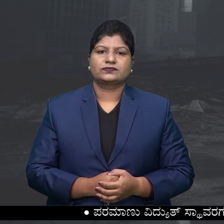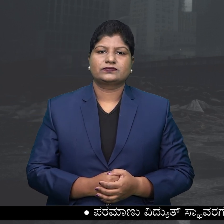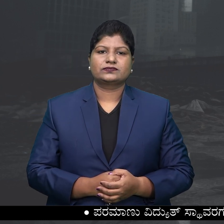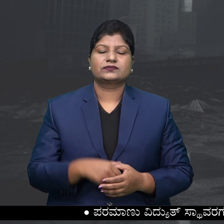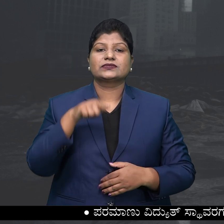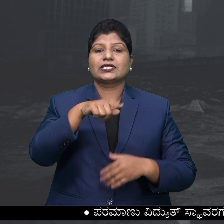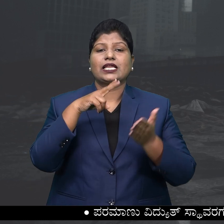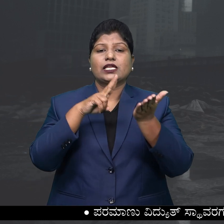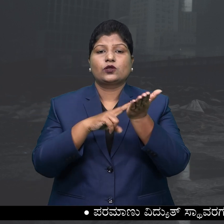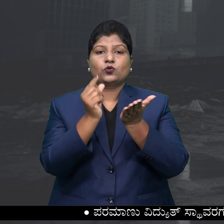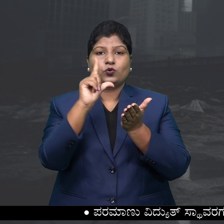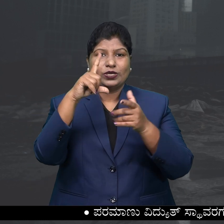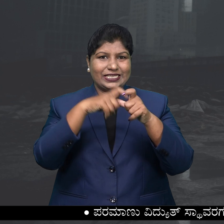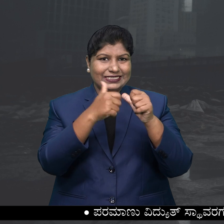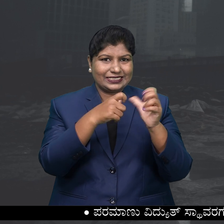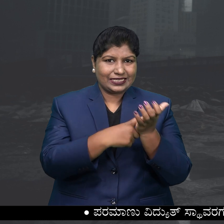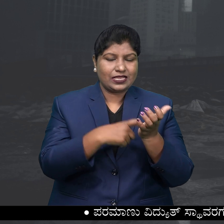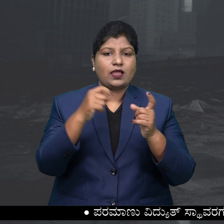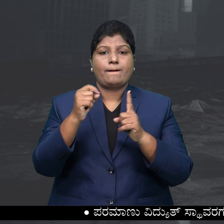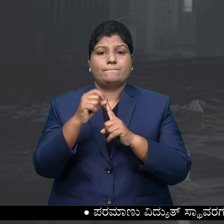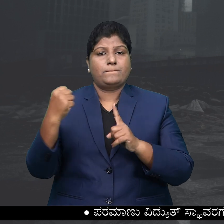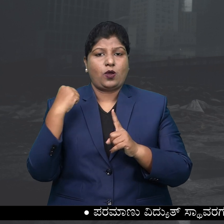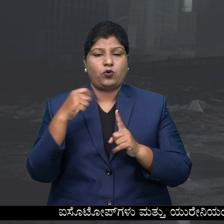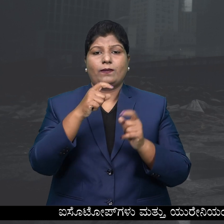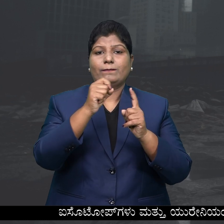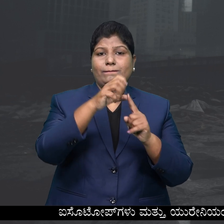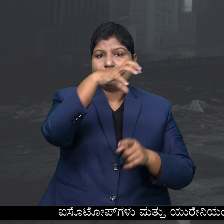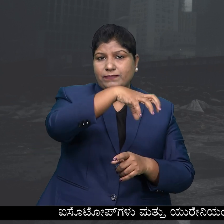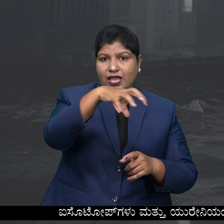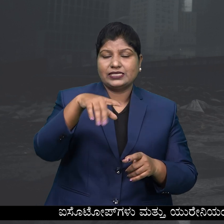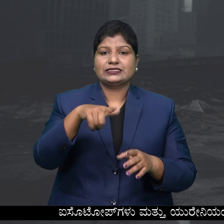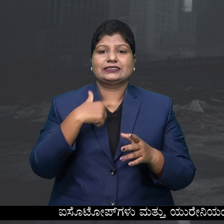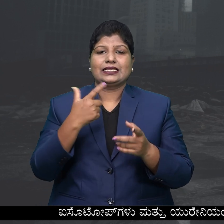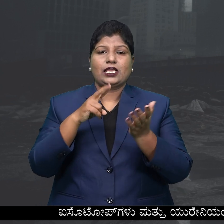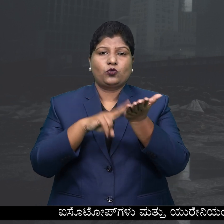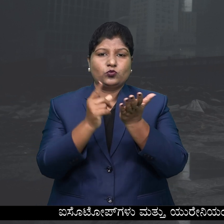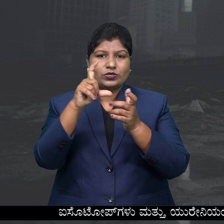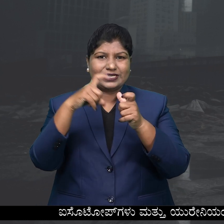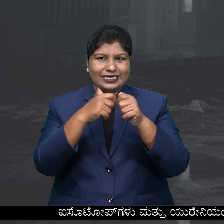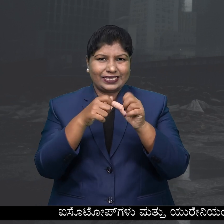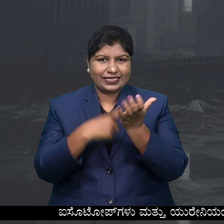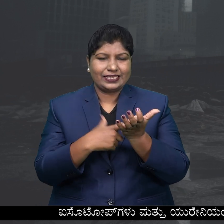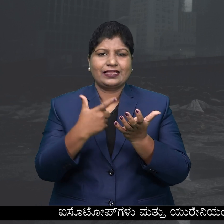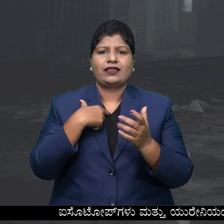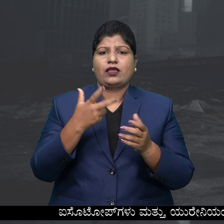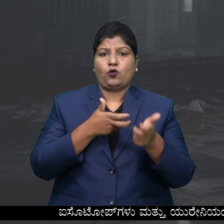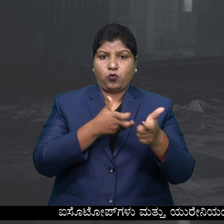ಪರಮಾಣು ವಿದ್ಯುತ್ ಸ್ಥಾವರಗಳು, ಪರಮಾಣು ಶಸ್ತ್ರಾಸ್ತ್ರಗಳು, ವಿಕಿರಣಶೀಲ ಐಸೋಟೋಪ್ಗಳು, ಯುರೇನಿಯಂ ಮತ್ತು ಥೋರಿಯಂನಂತಹ ವಿಕಿರಣಶೀಲ